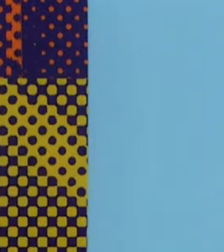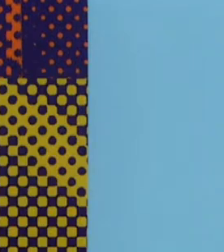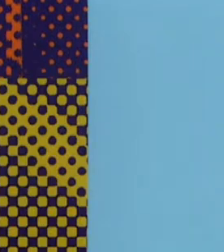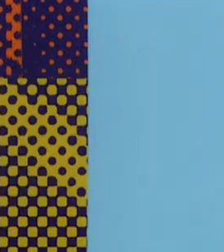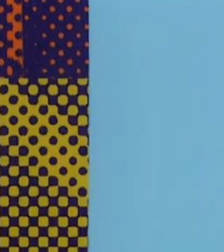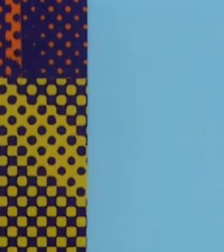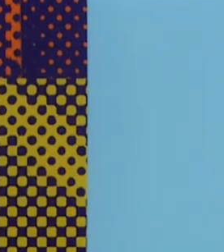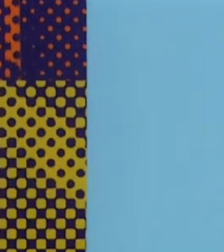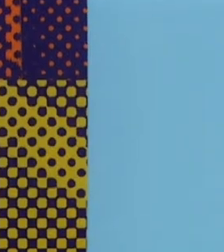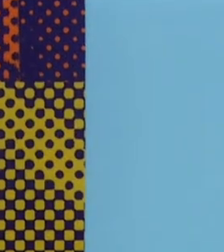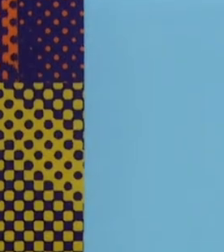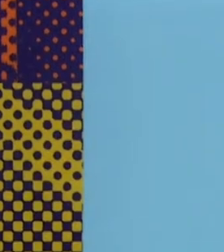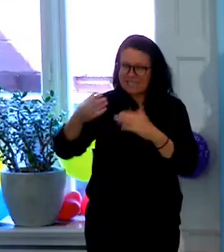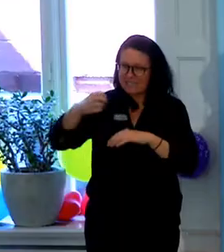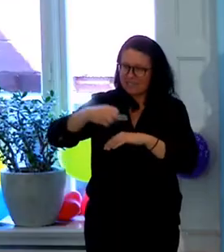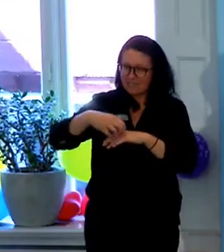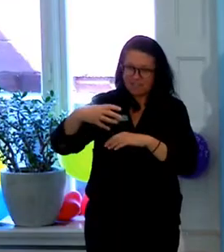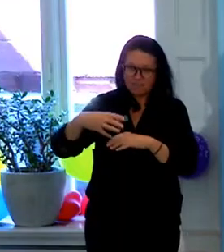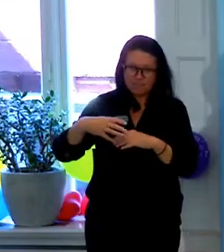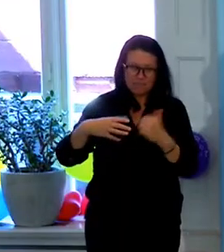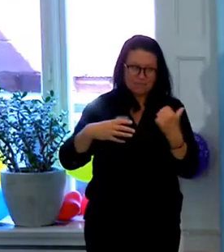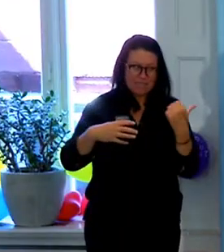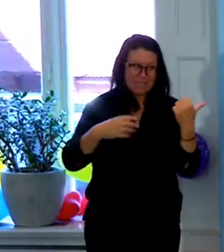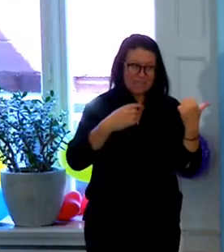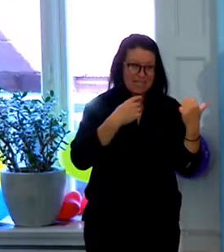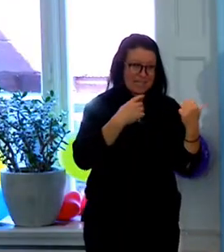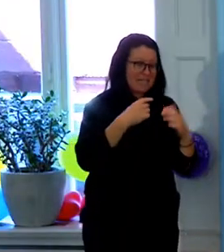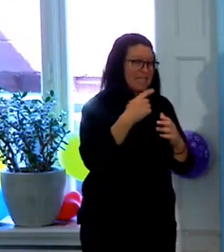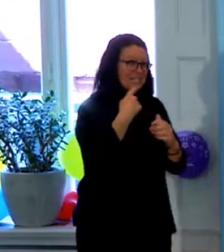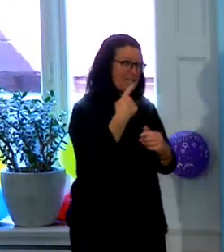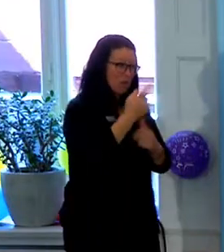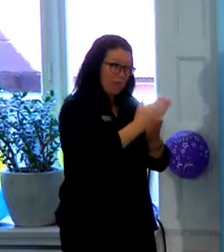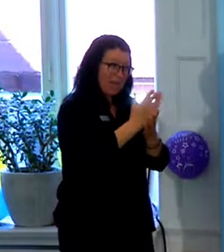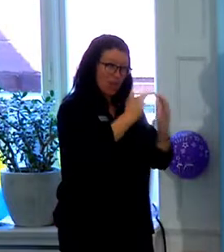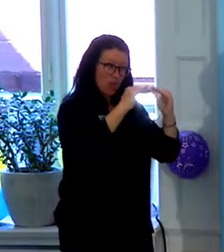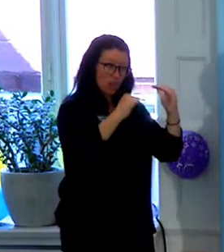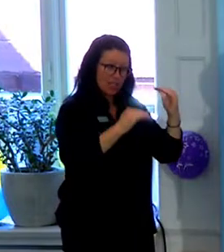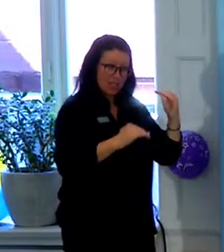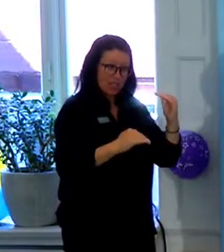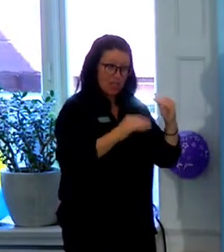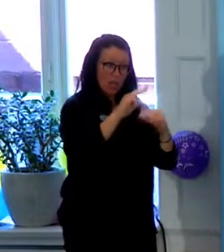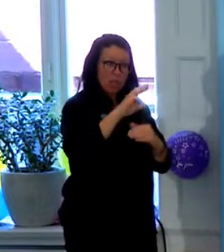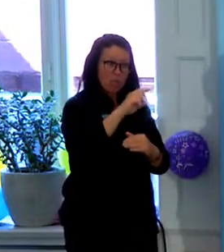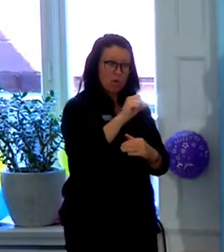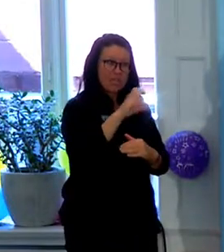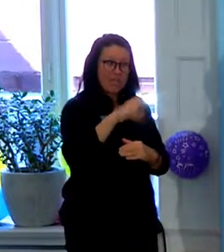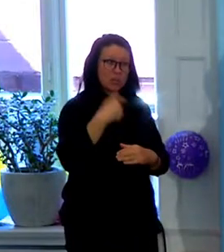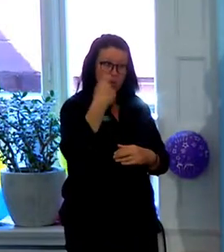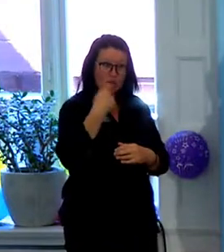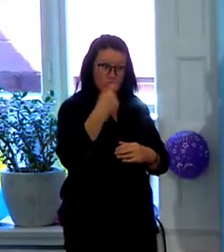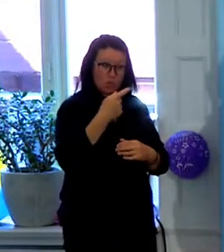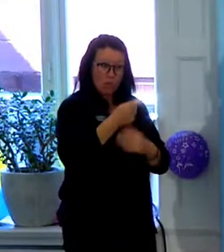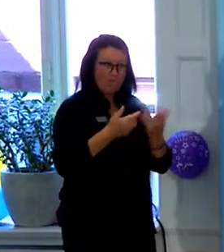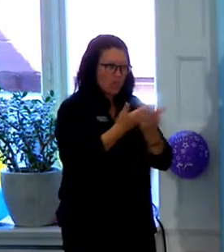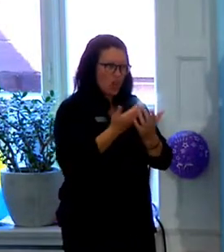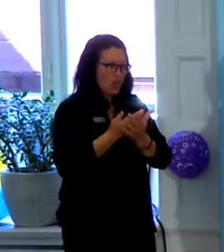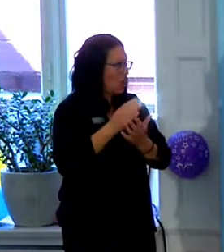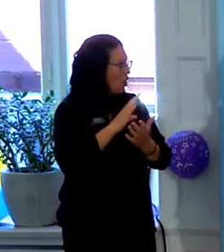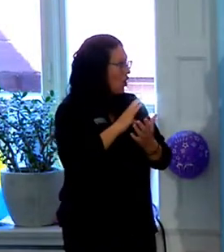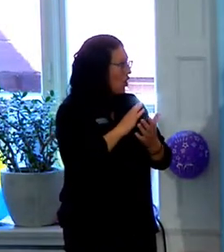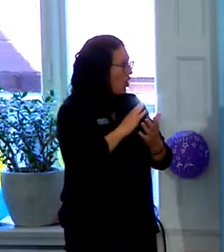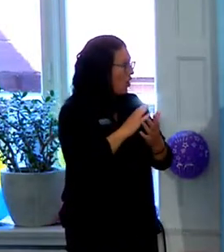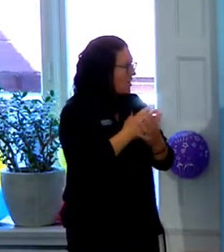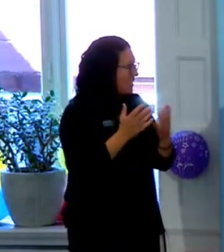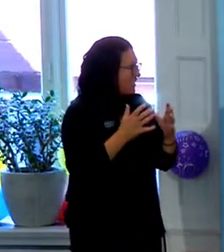att det här är värderingar vi accepterar. Säger du då mellan raderna att de åtgärder som nu ligger hos Morgan Johansson på förslag, att de har ingen större...